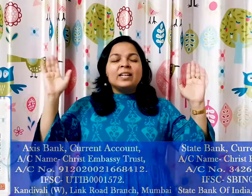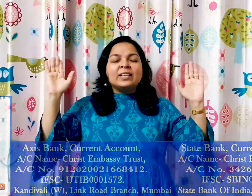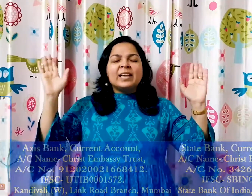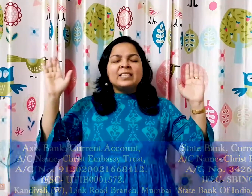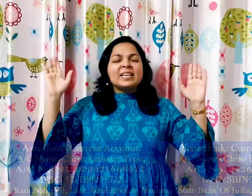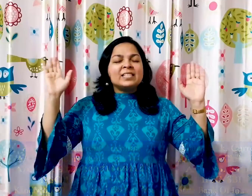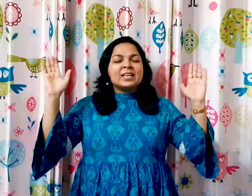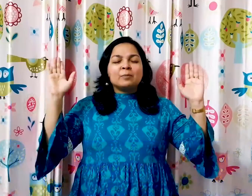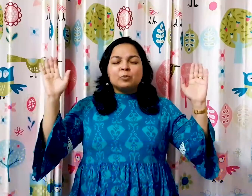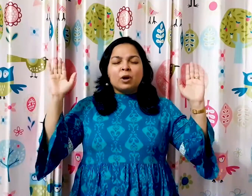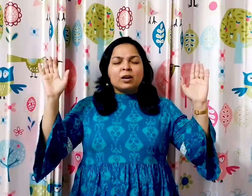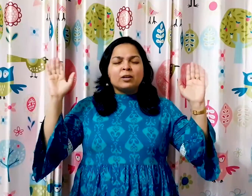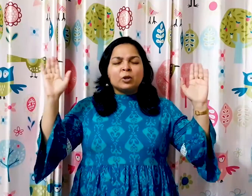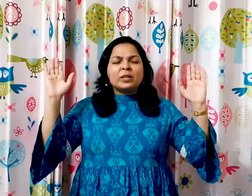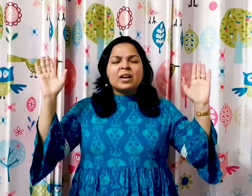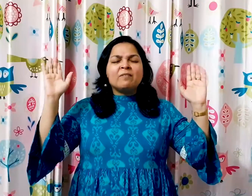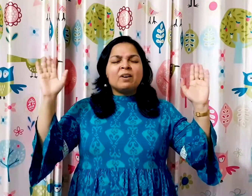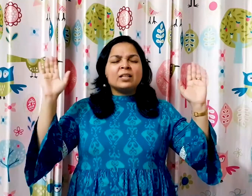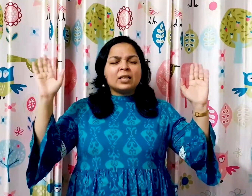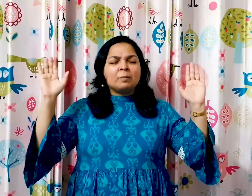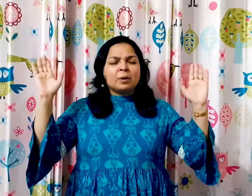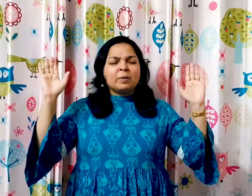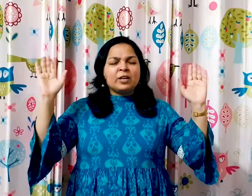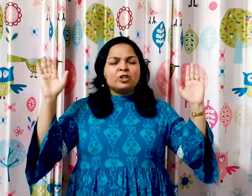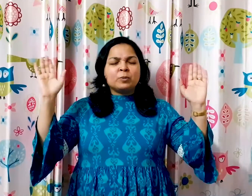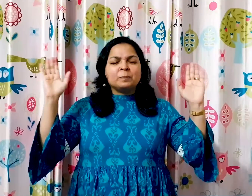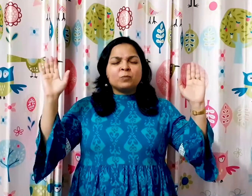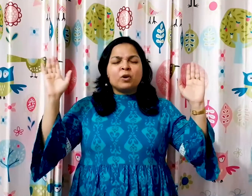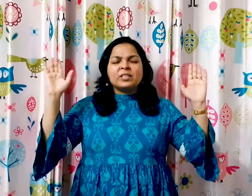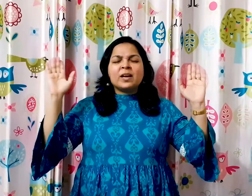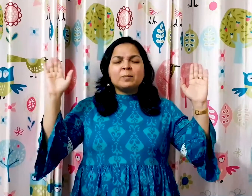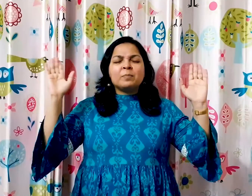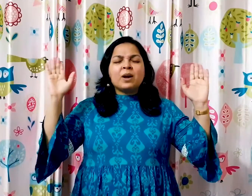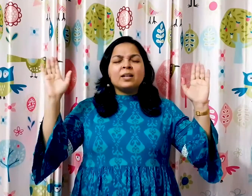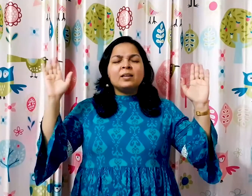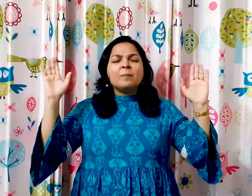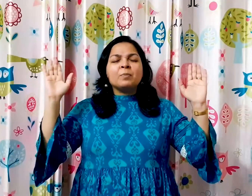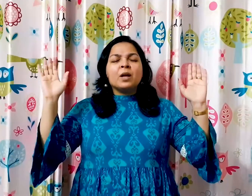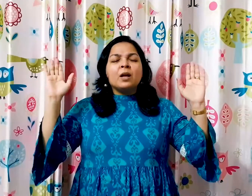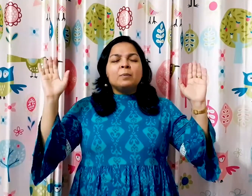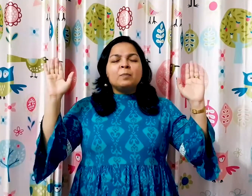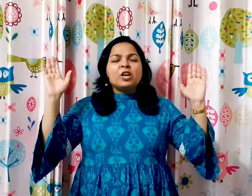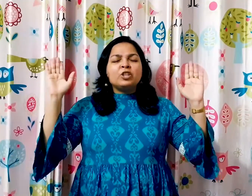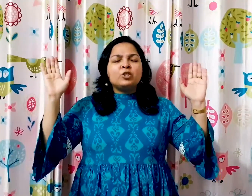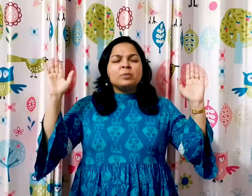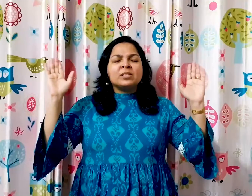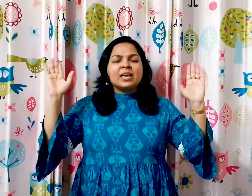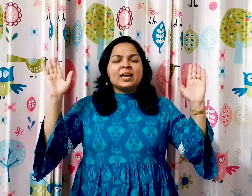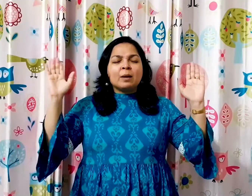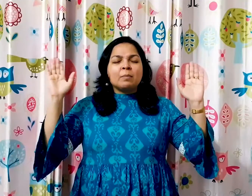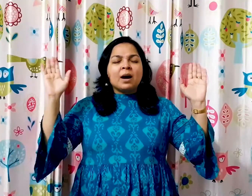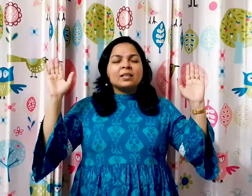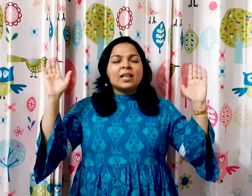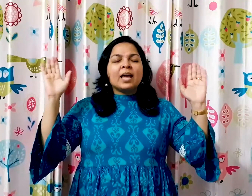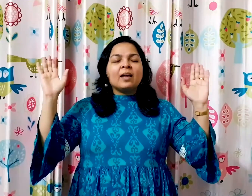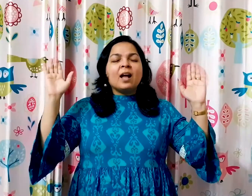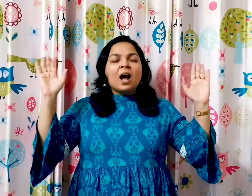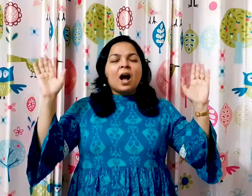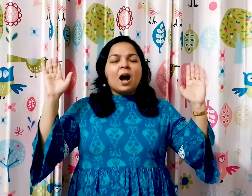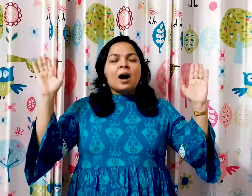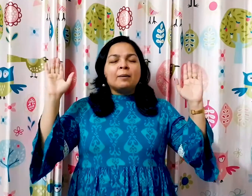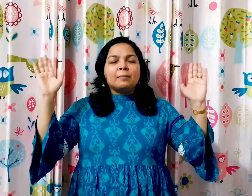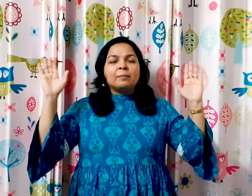को तेजी के साथ पूरा करते हैं। धन्यवाद देते परमेश्वर। ये सारी प्रार्थना प्रभु मसीह के नाम मांगते